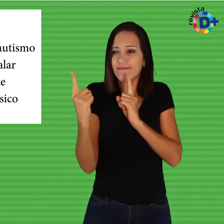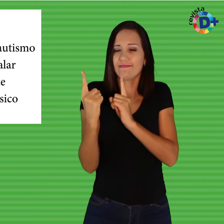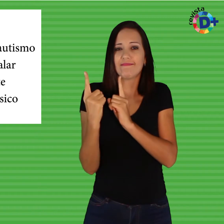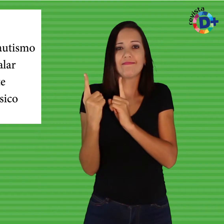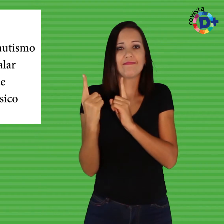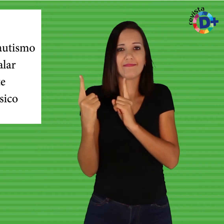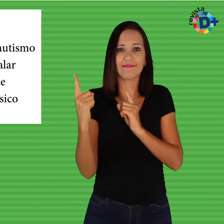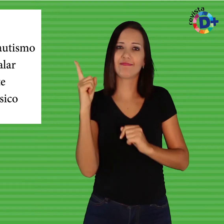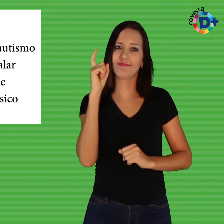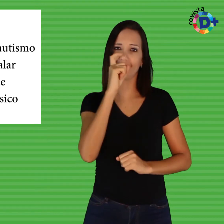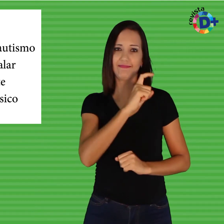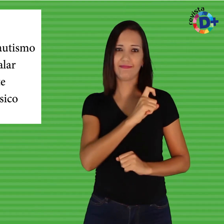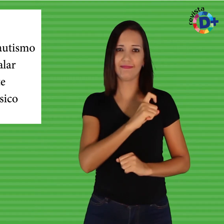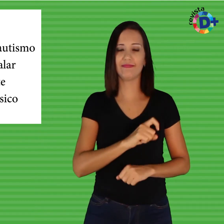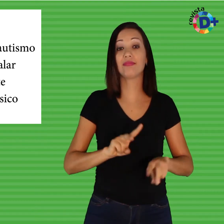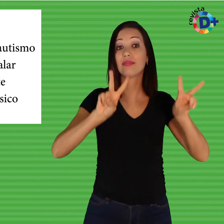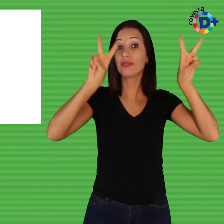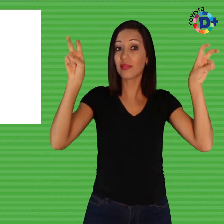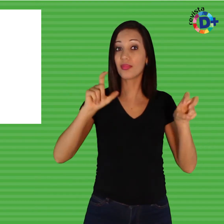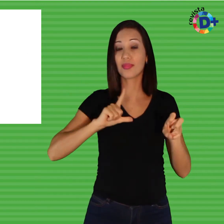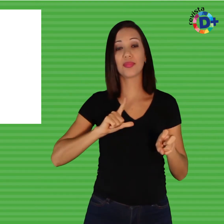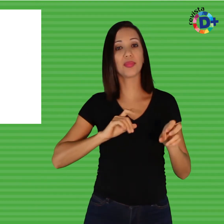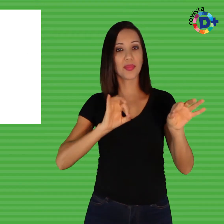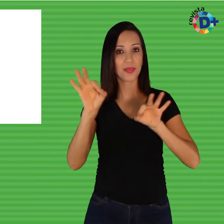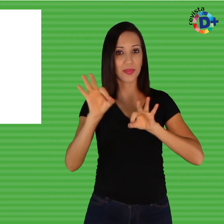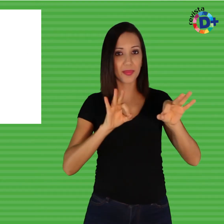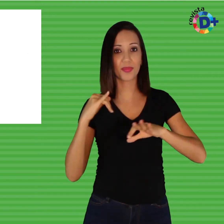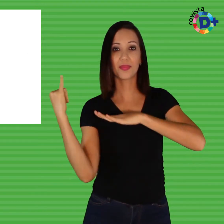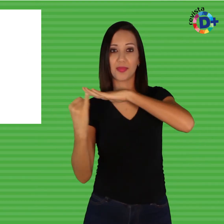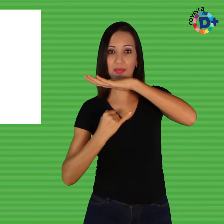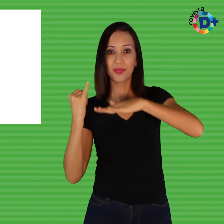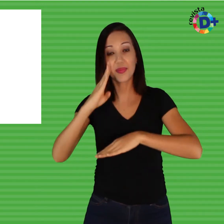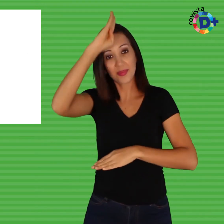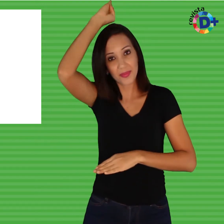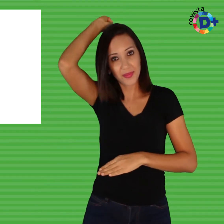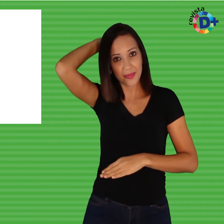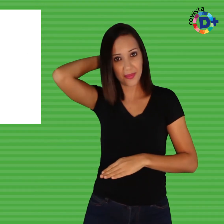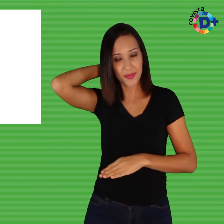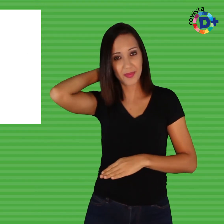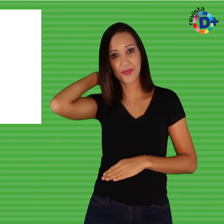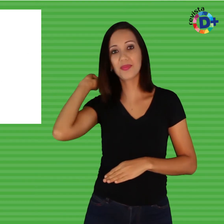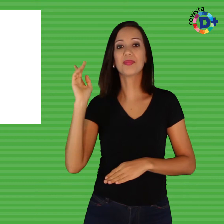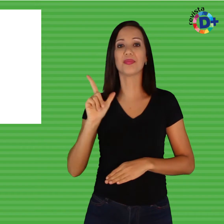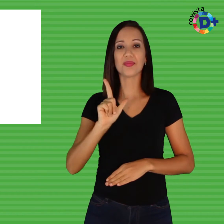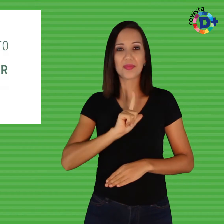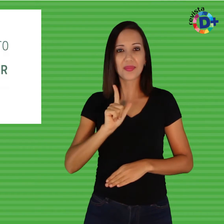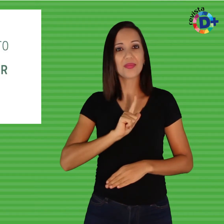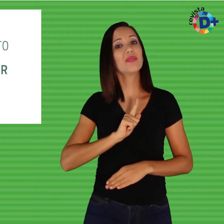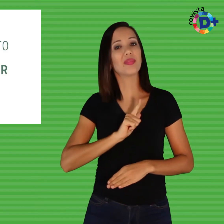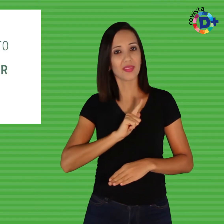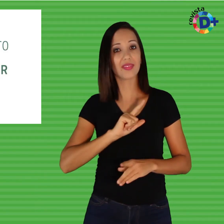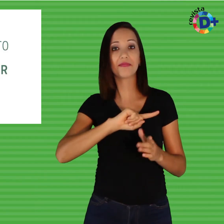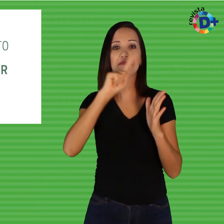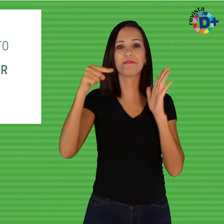Sobre o Instituto Projeto Neymar Júnior. O Instituto Projeto Neymar